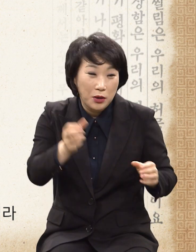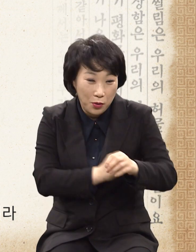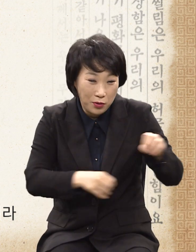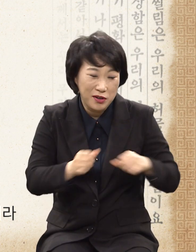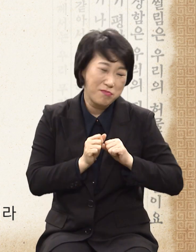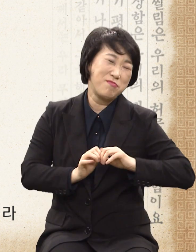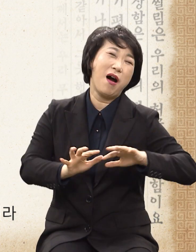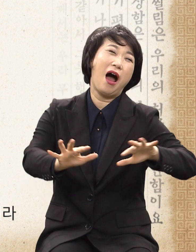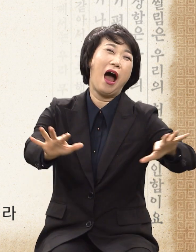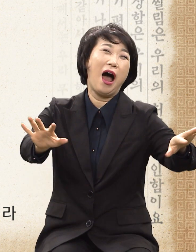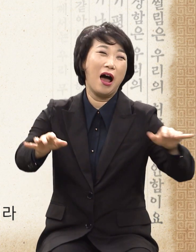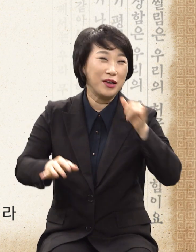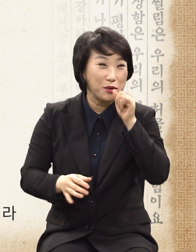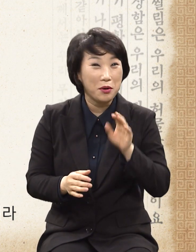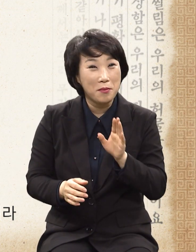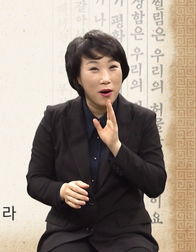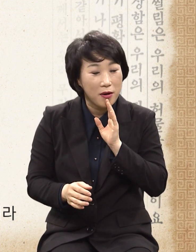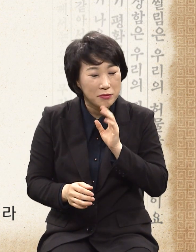냄새가 기쁘게 해주는데,